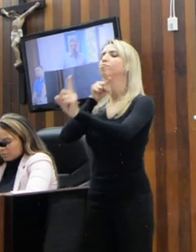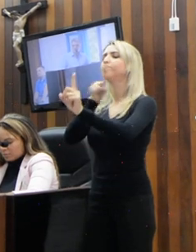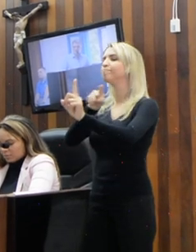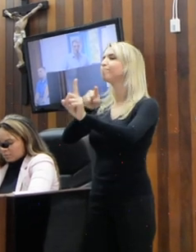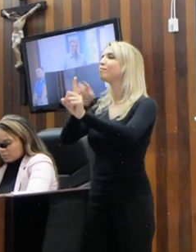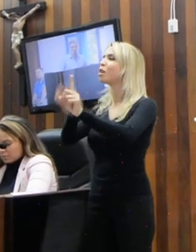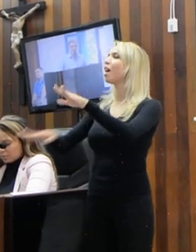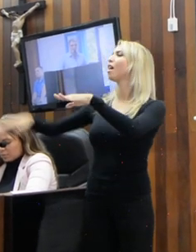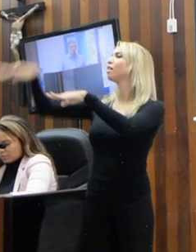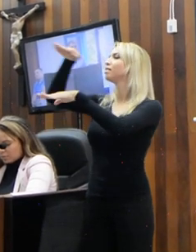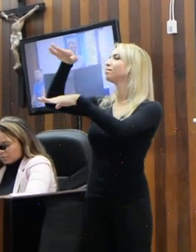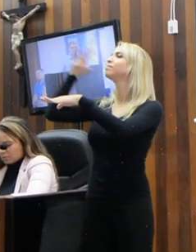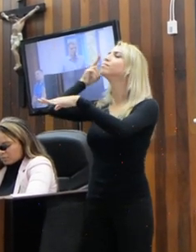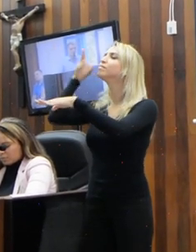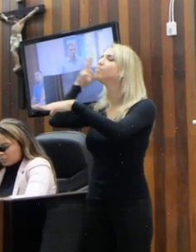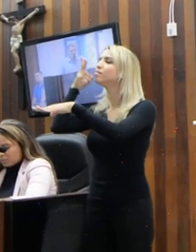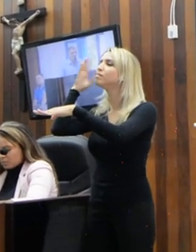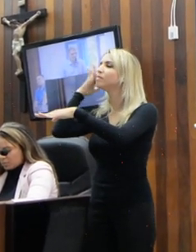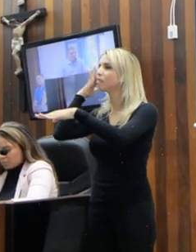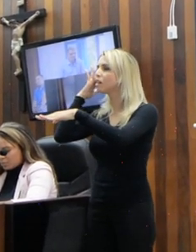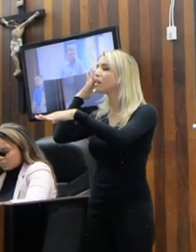Porque realmente era assim que a gente